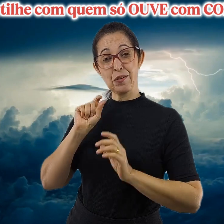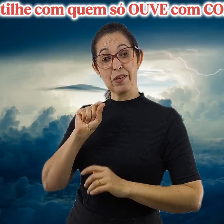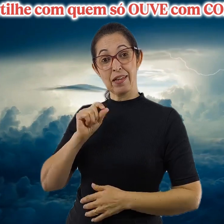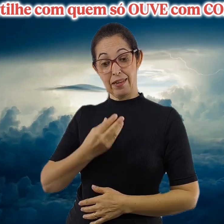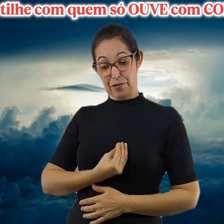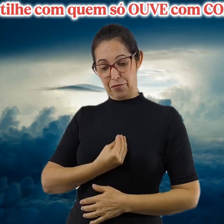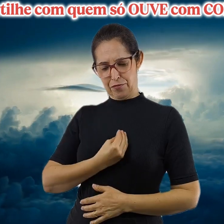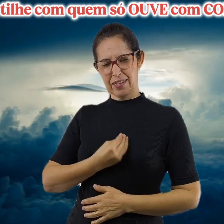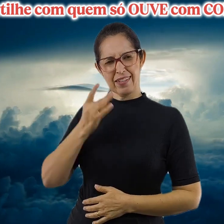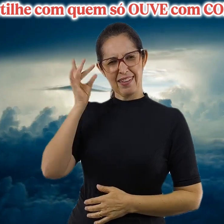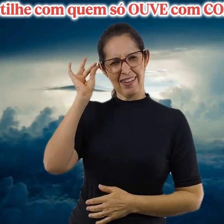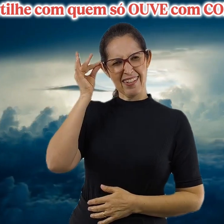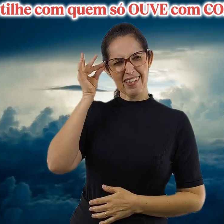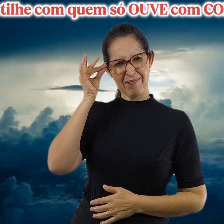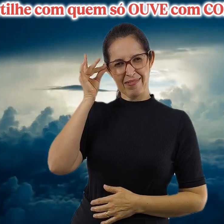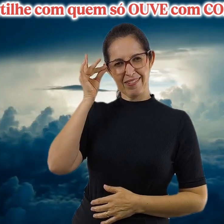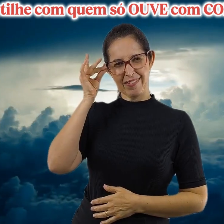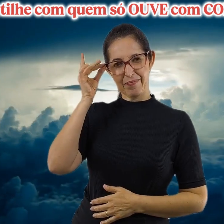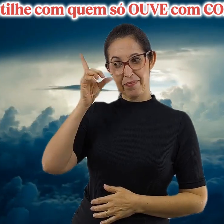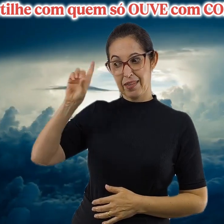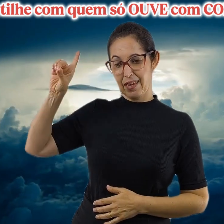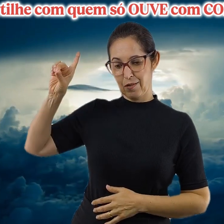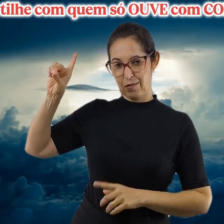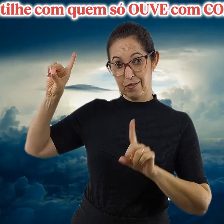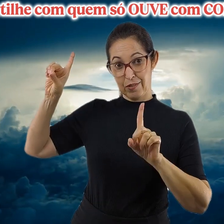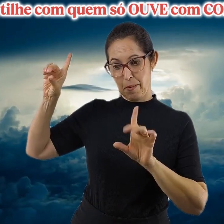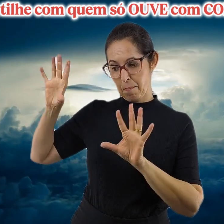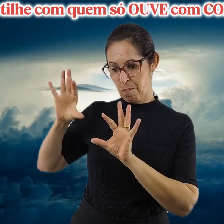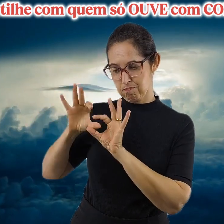espiritual. É comunhão com Deus.